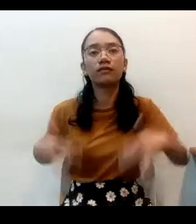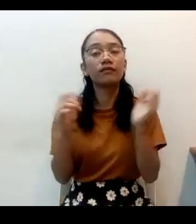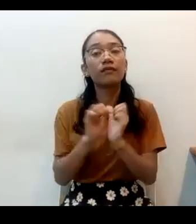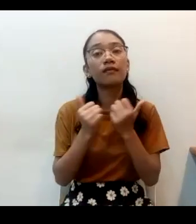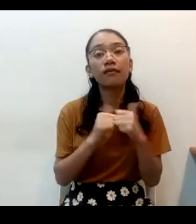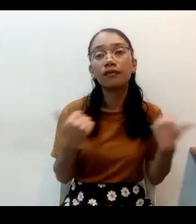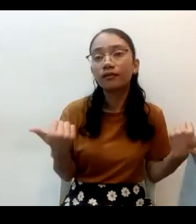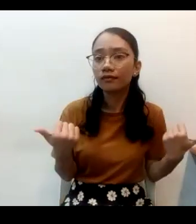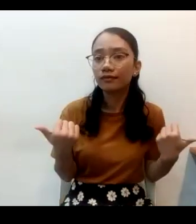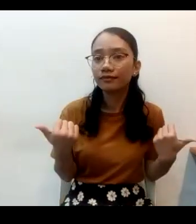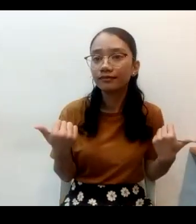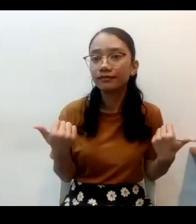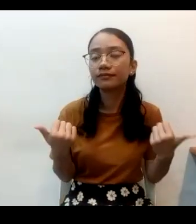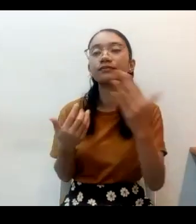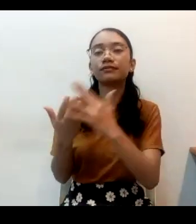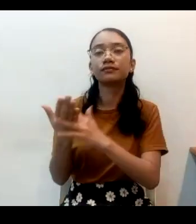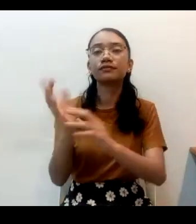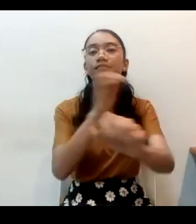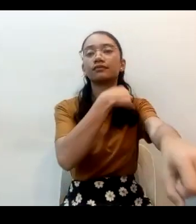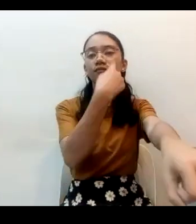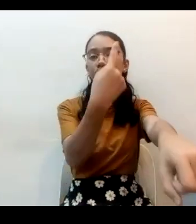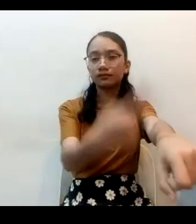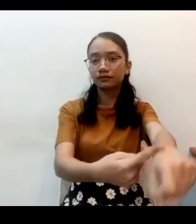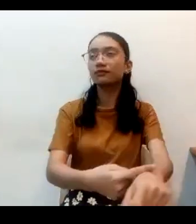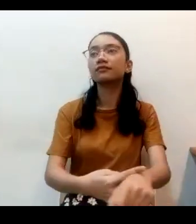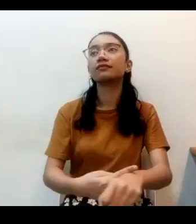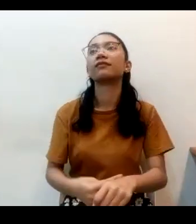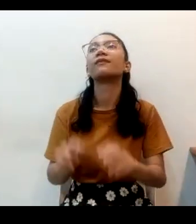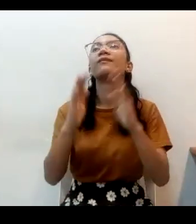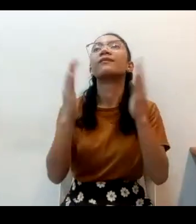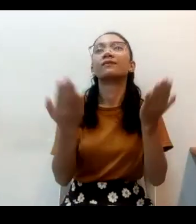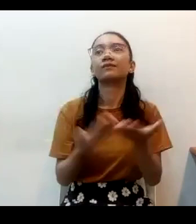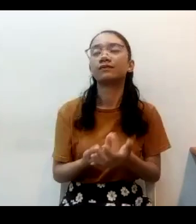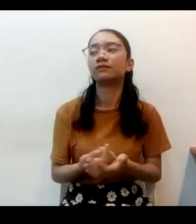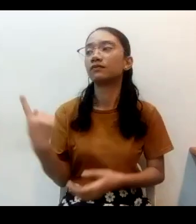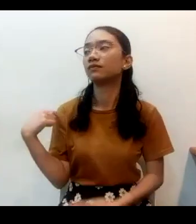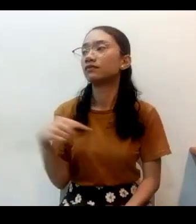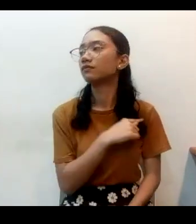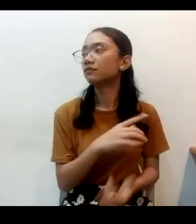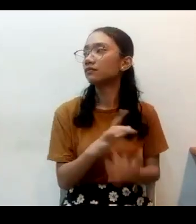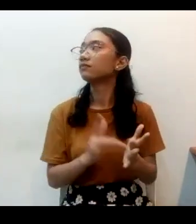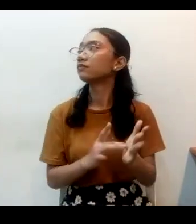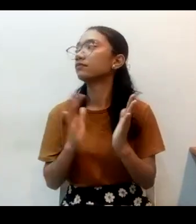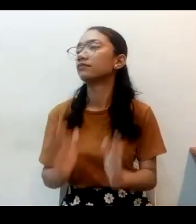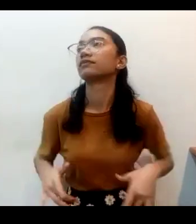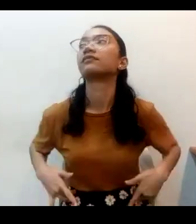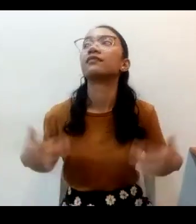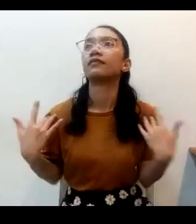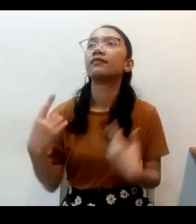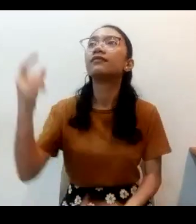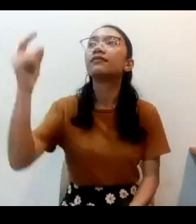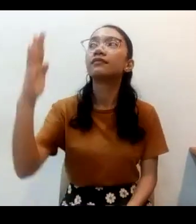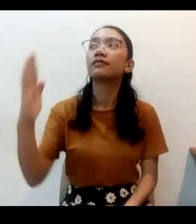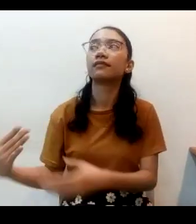the power of the word. Sa pamagitan po ng pangyarihan ng salita. And in our Christian life, God guide us like